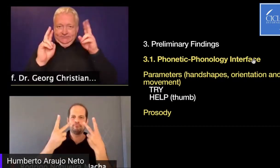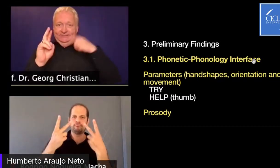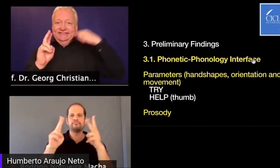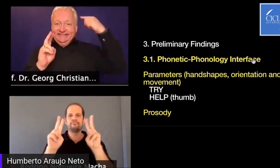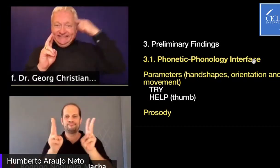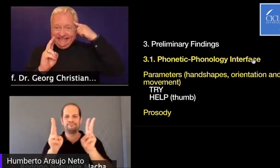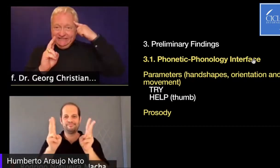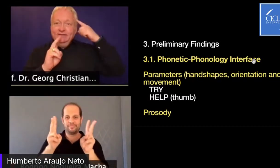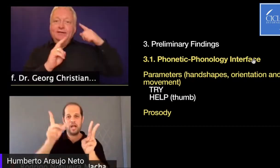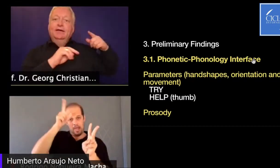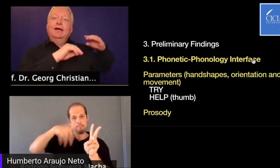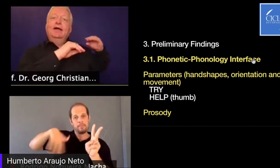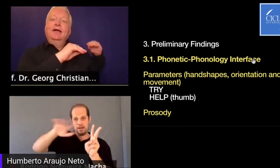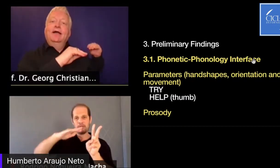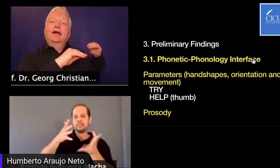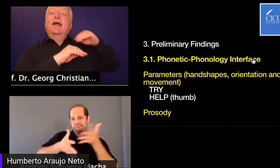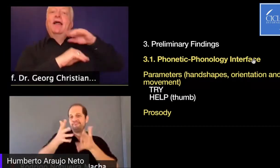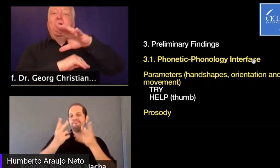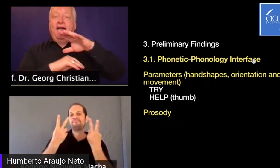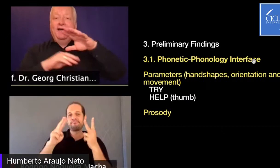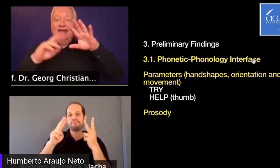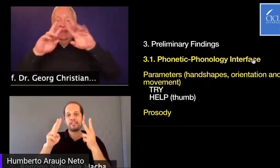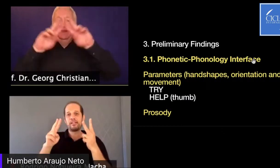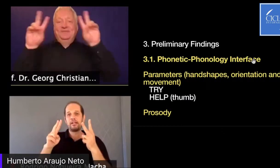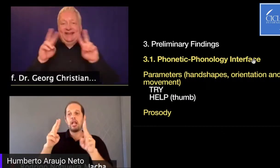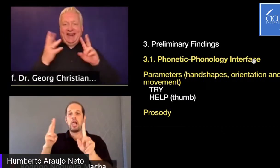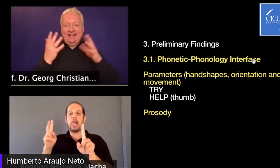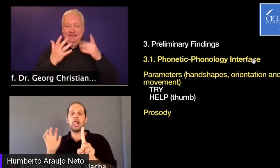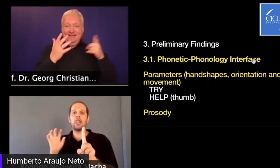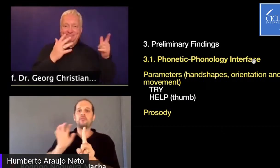significativa se a gente for comparar com Libras.